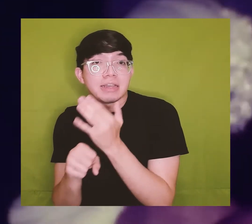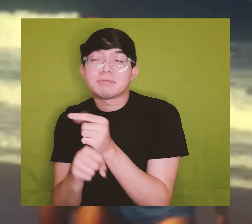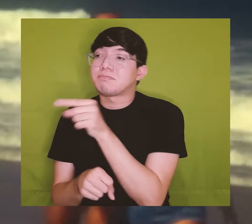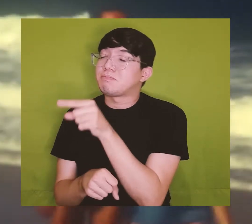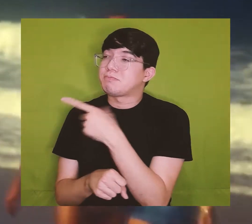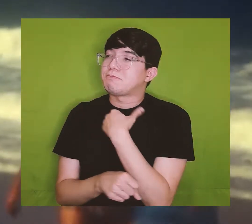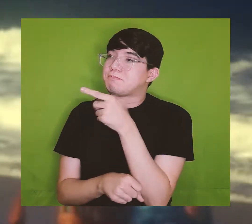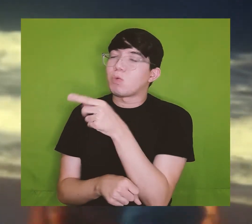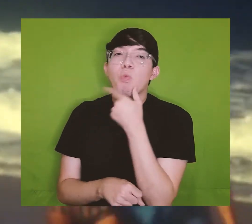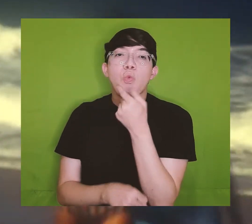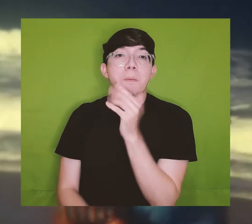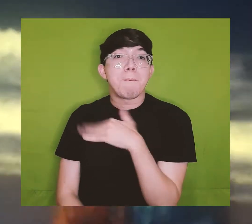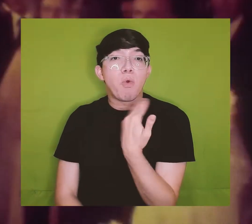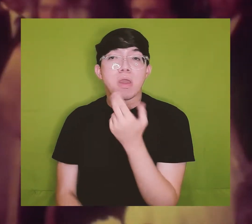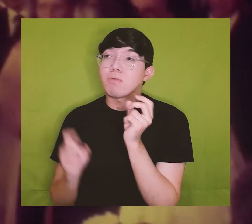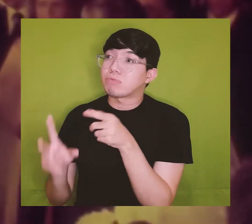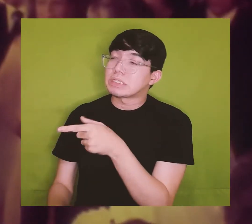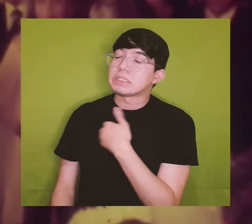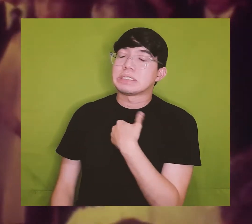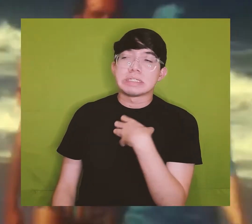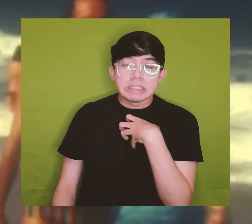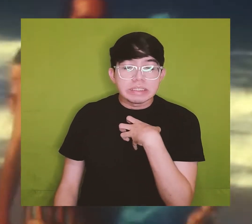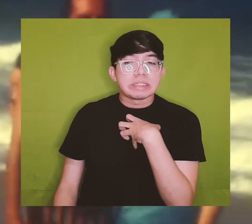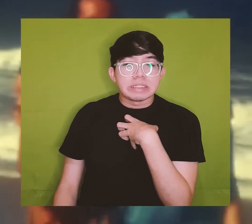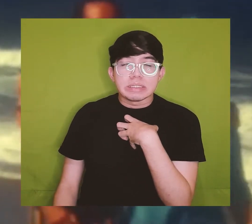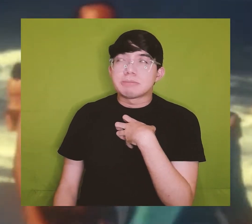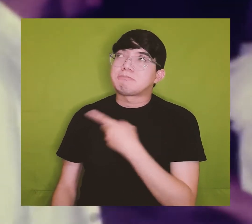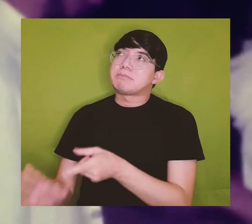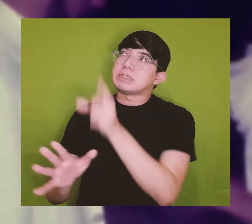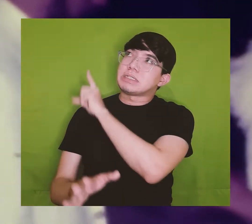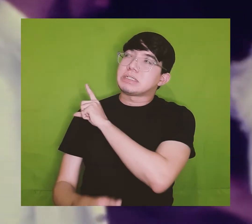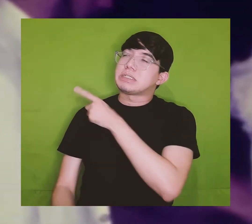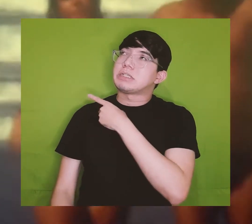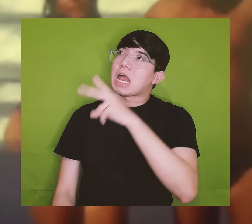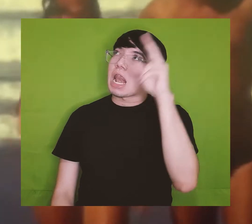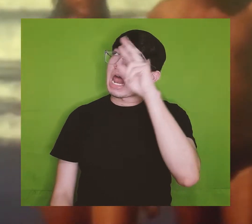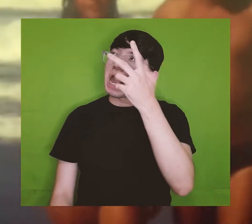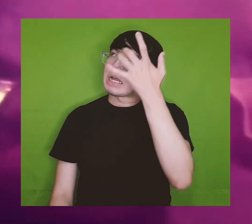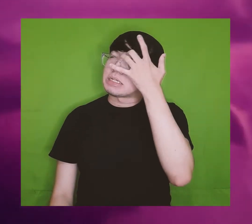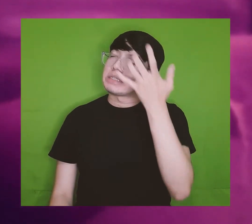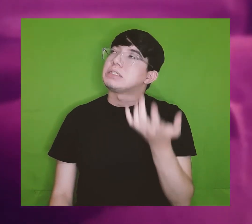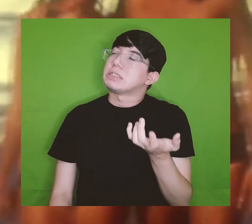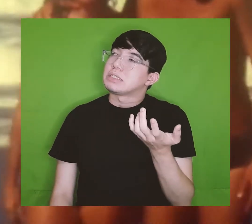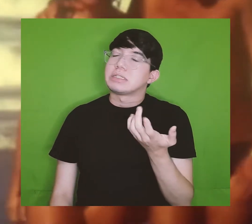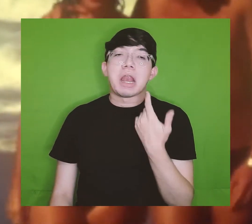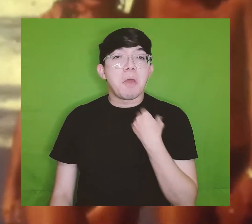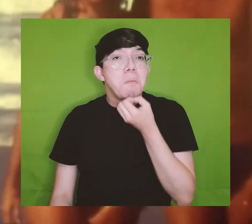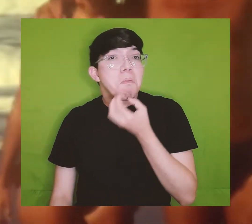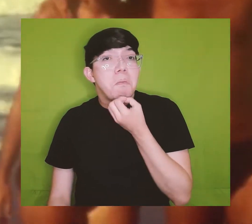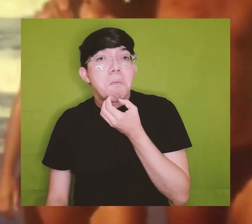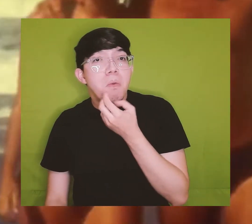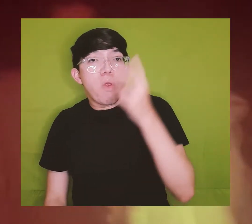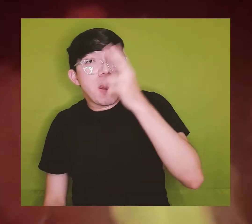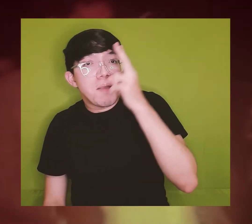faleceu e que não tem mais o ponte da batatinha, sabe? Então, assim, é muito massa você ter esses acessos, né? Em Calcaia mesmo, eu